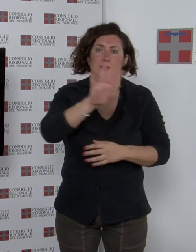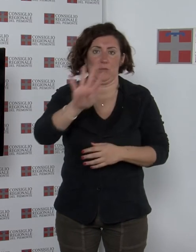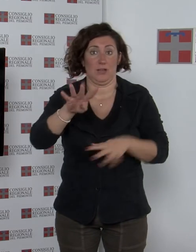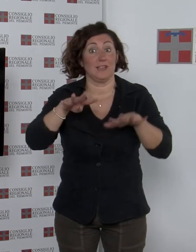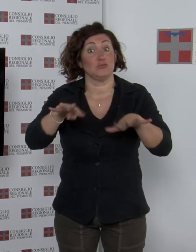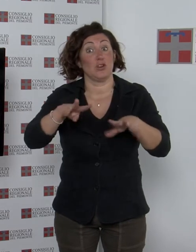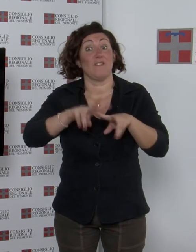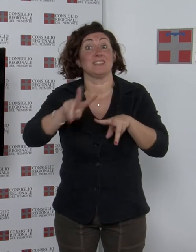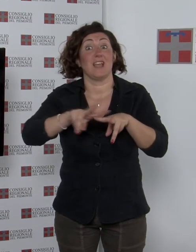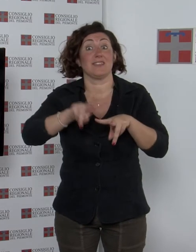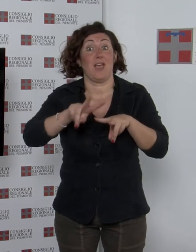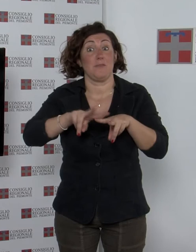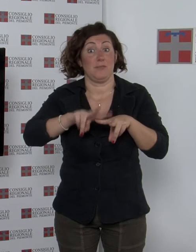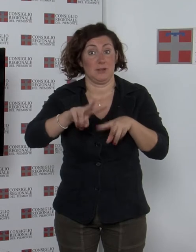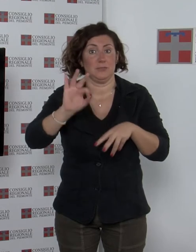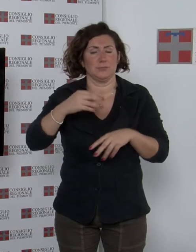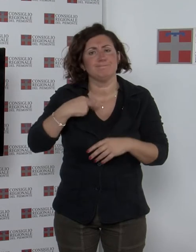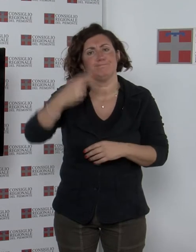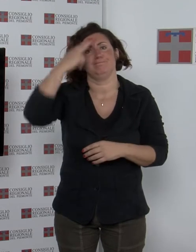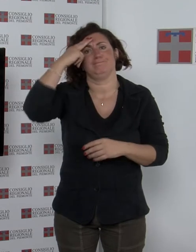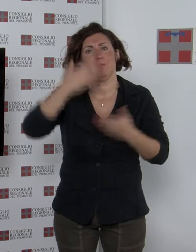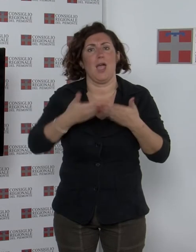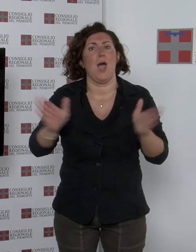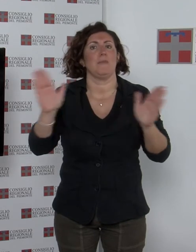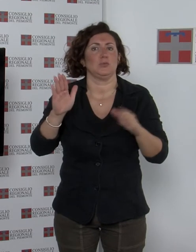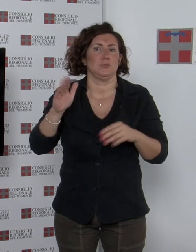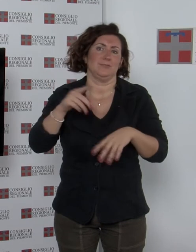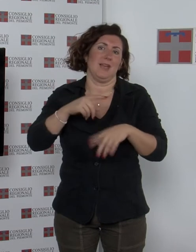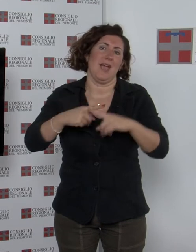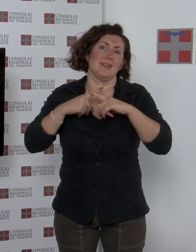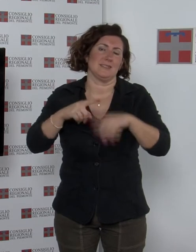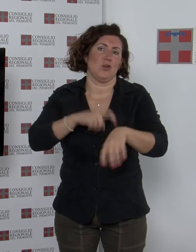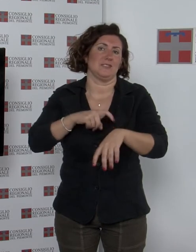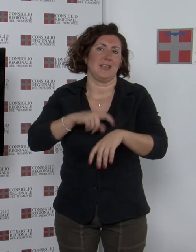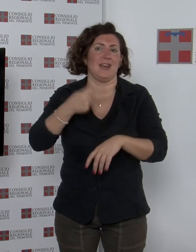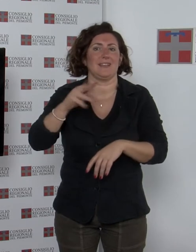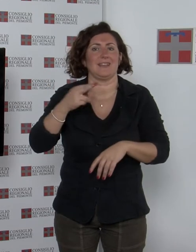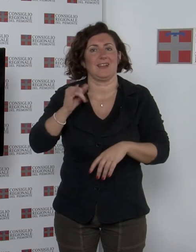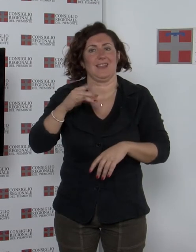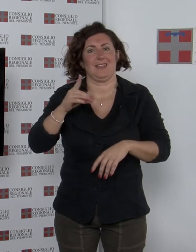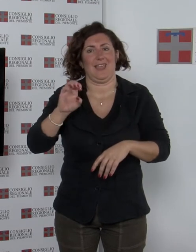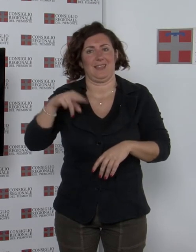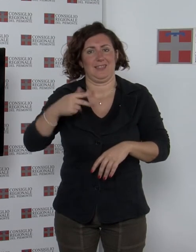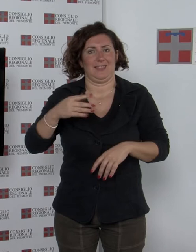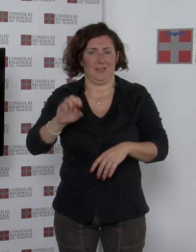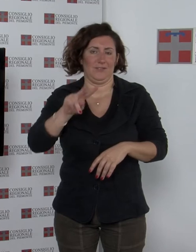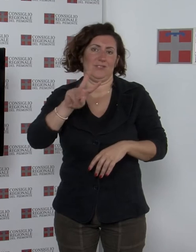aperta dalla commemorazione dell'ex consigliere Alberto Tridente scomparso il 24 luglio scorso assemblea ha poi iniziato l'esame